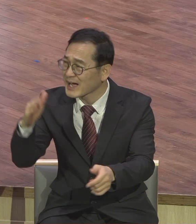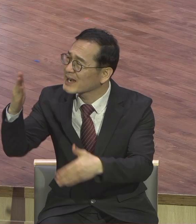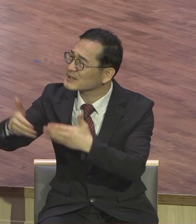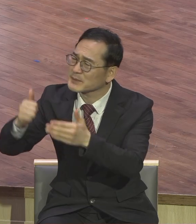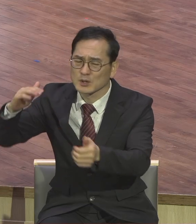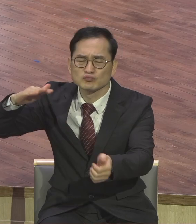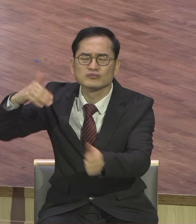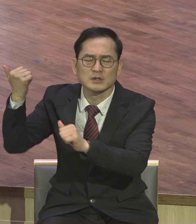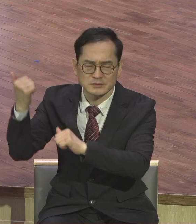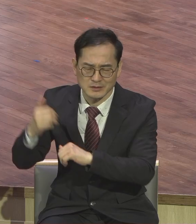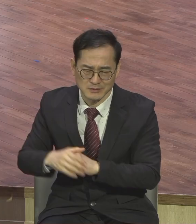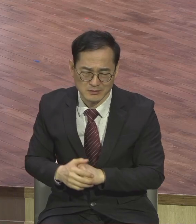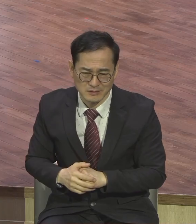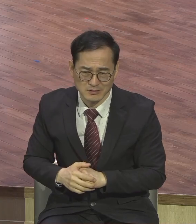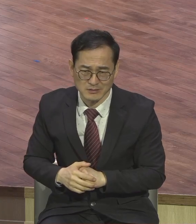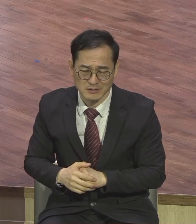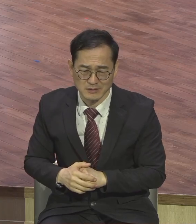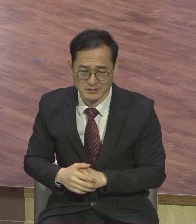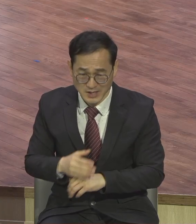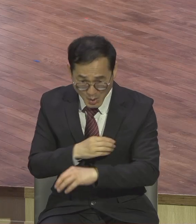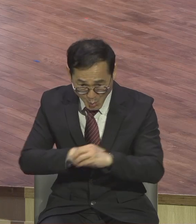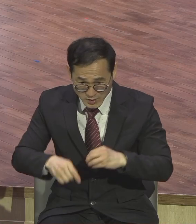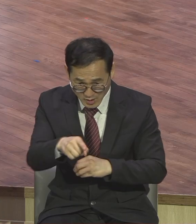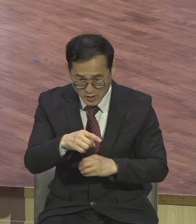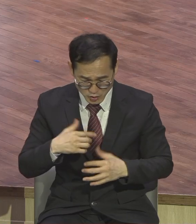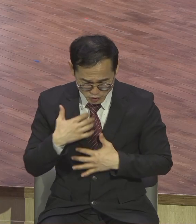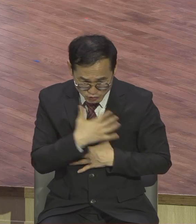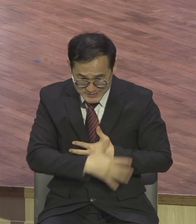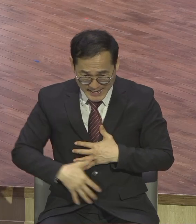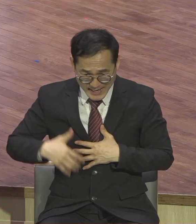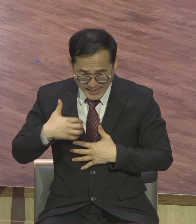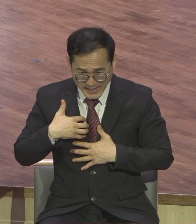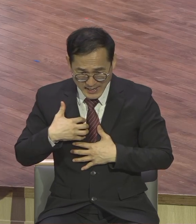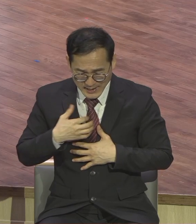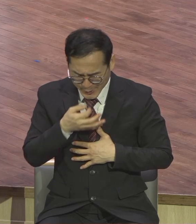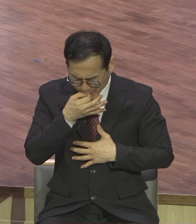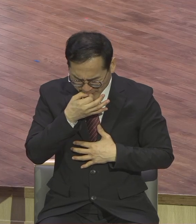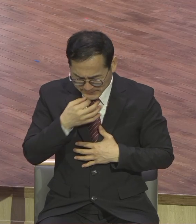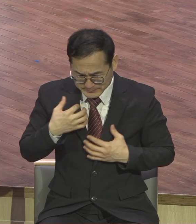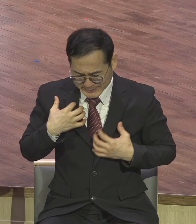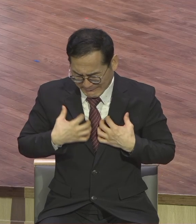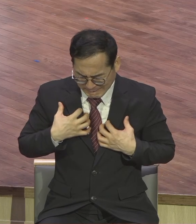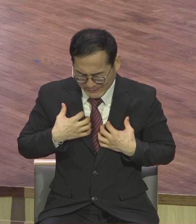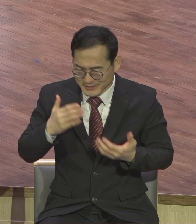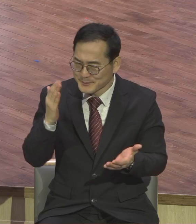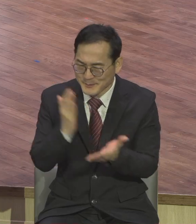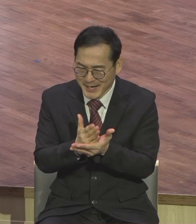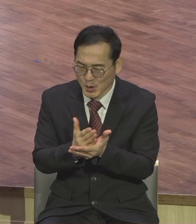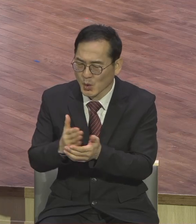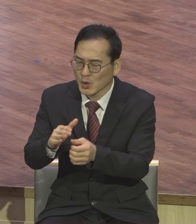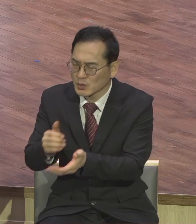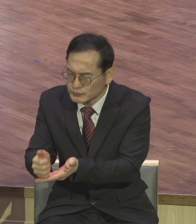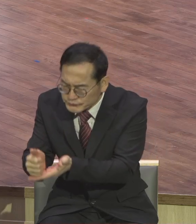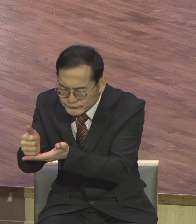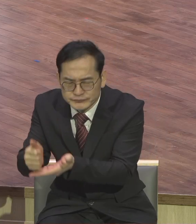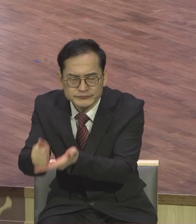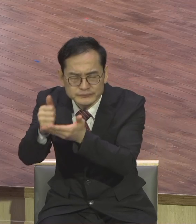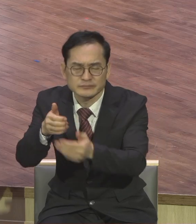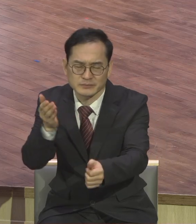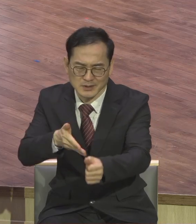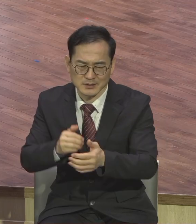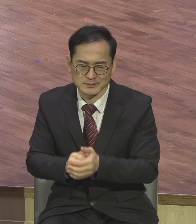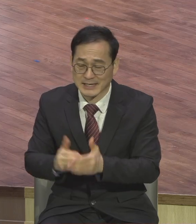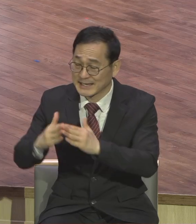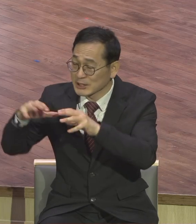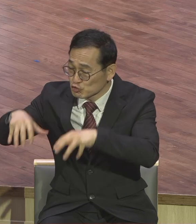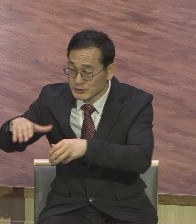그러나 그 자유로 육체의 기회로 삼지 말고 오직 사랑으로 서로 종노릇하라. 온 율법은 내 이웃